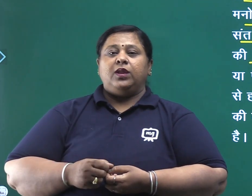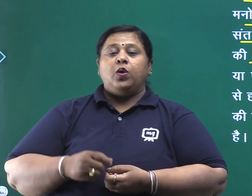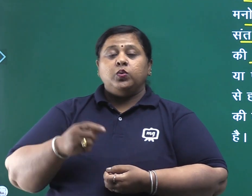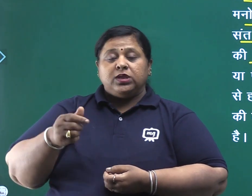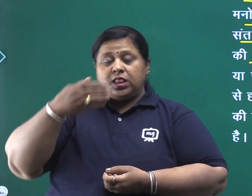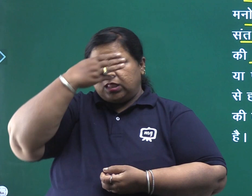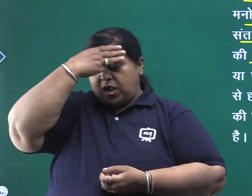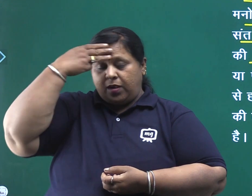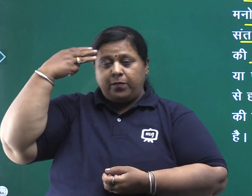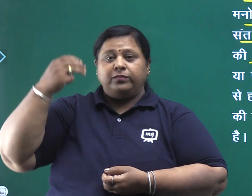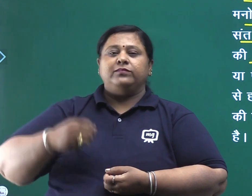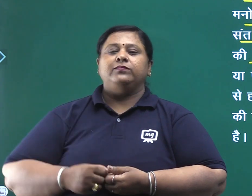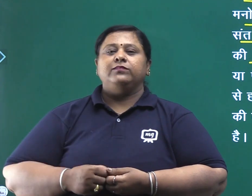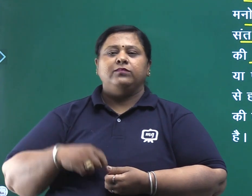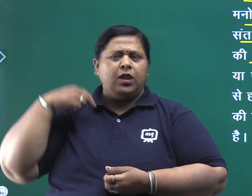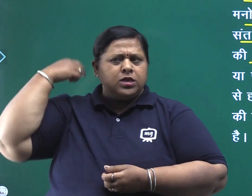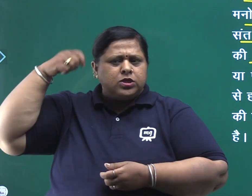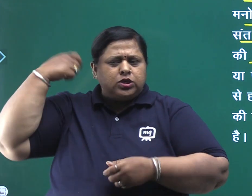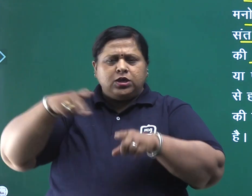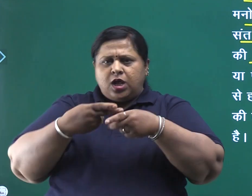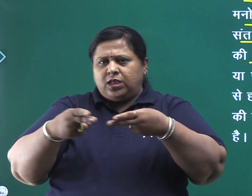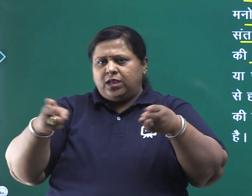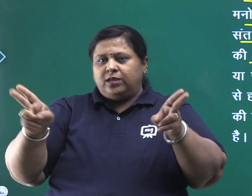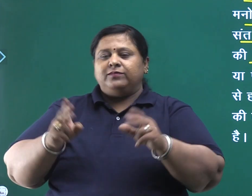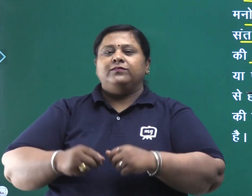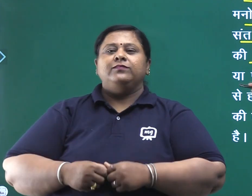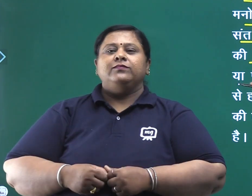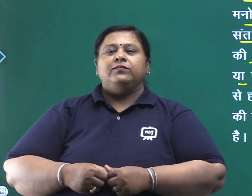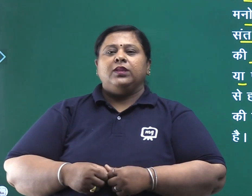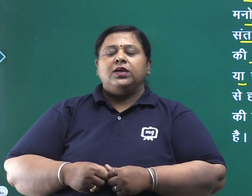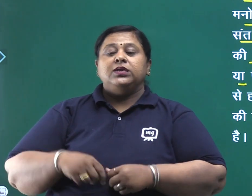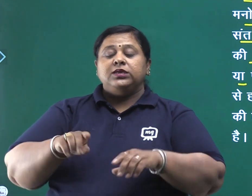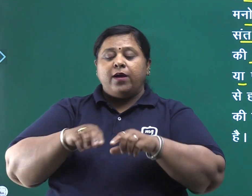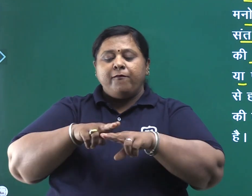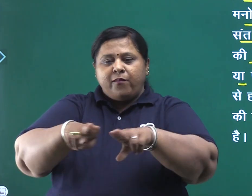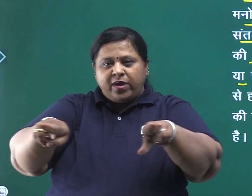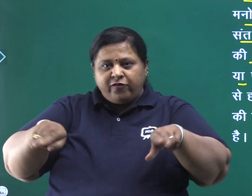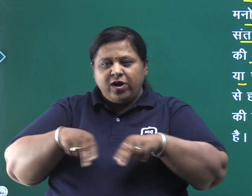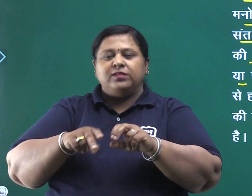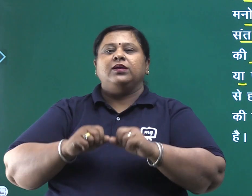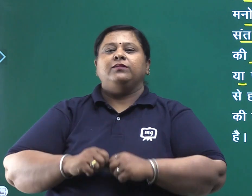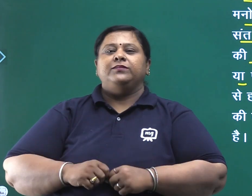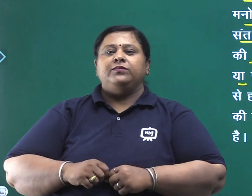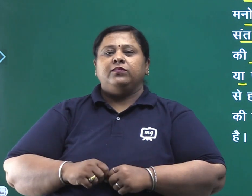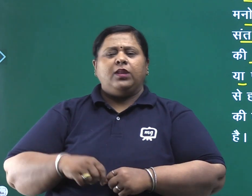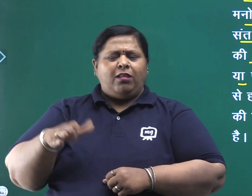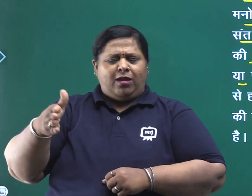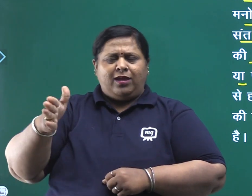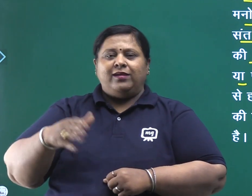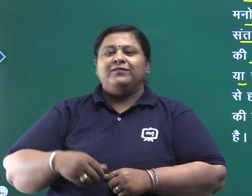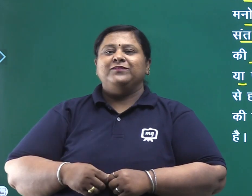उसके धर्म, जाति या परिवार से